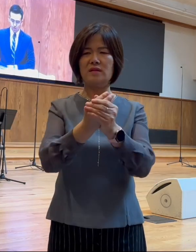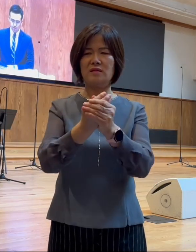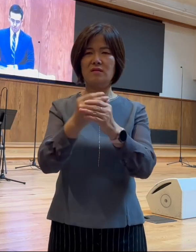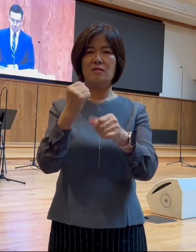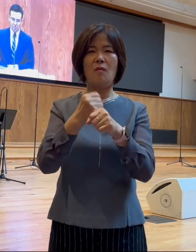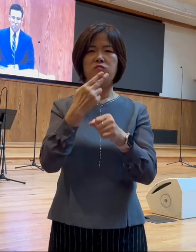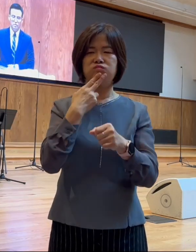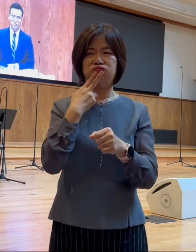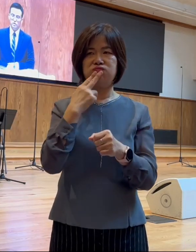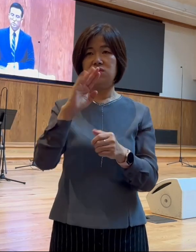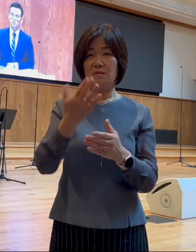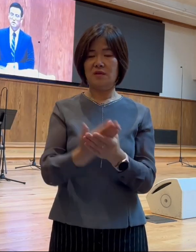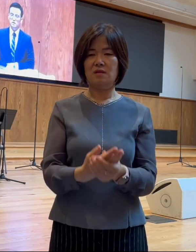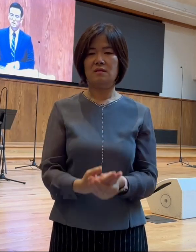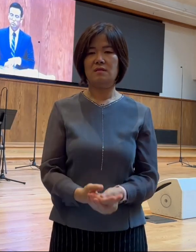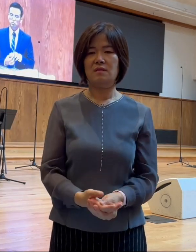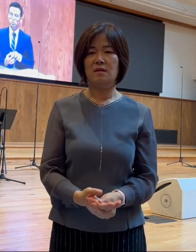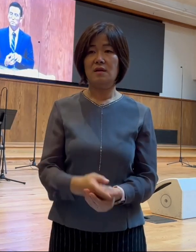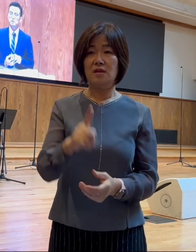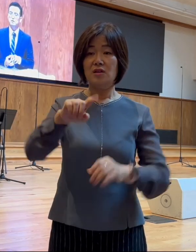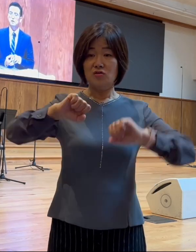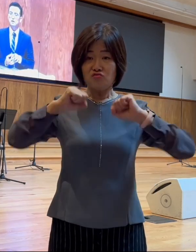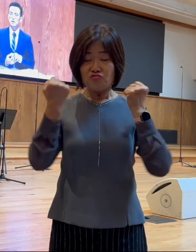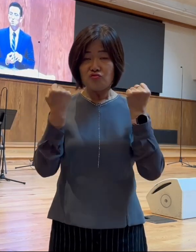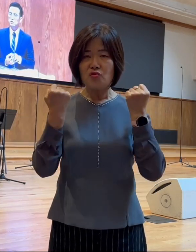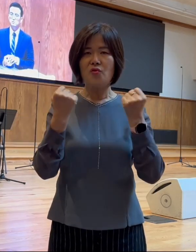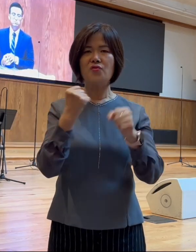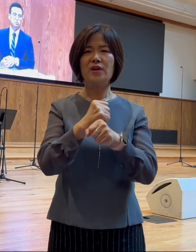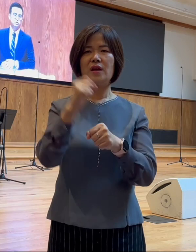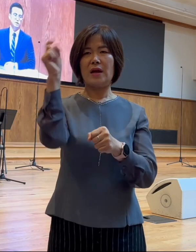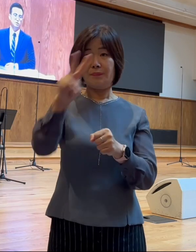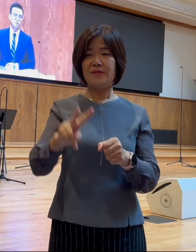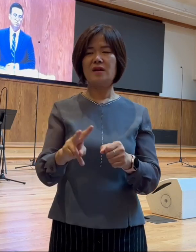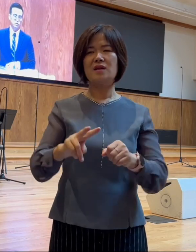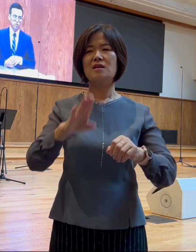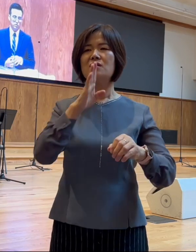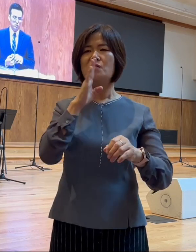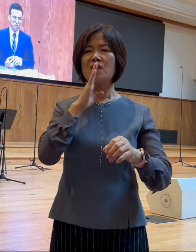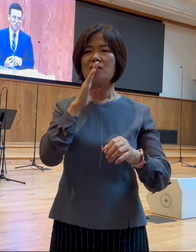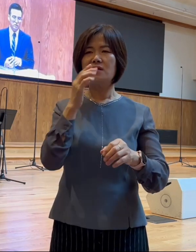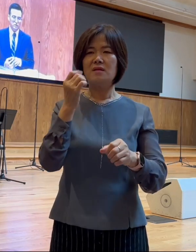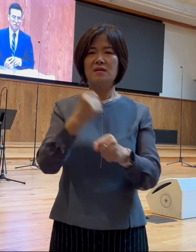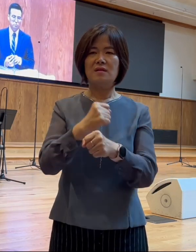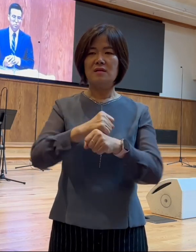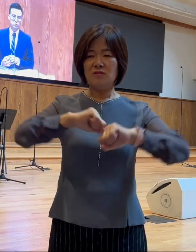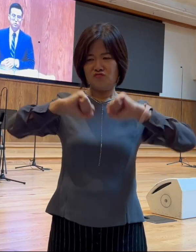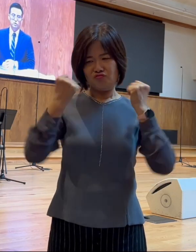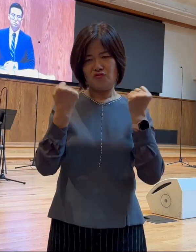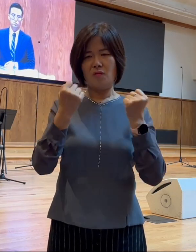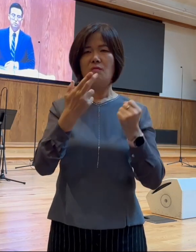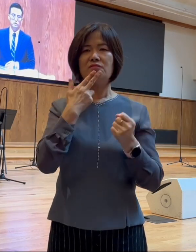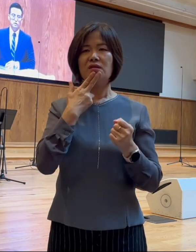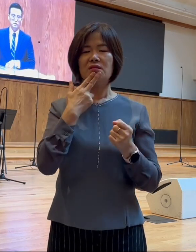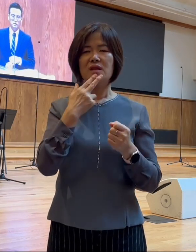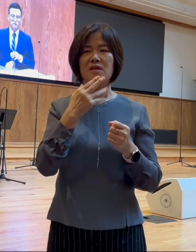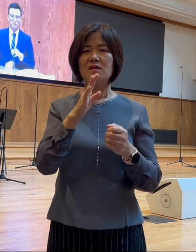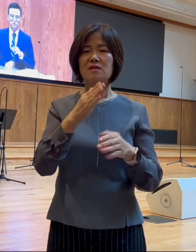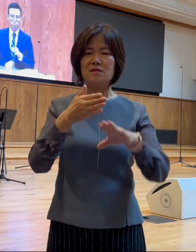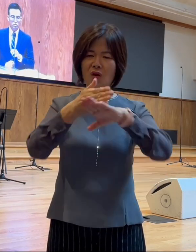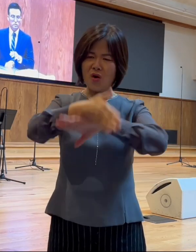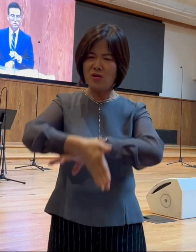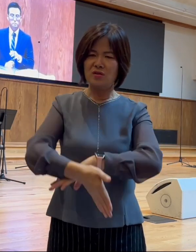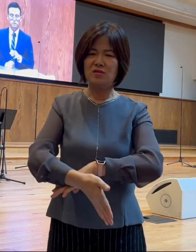거예요. 근데 이 순종의 파트가 하루아침에 무너지지 않더라도, 서서히 무너지더라도